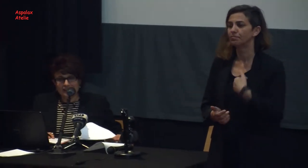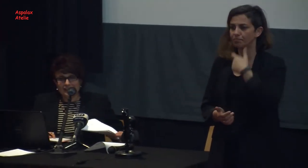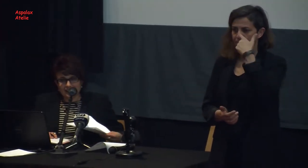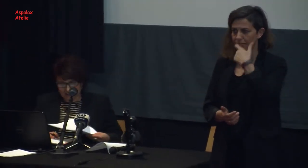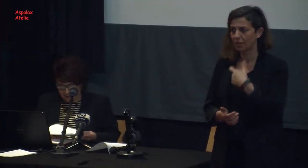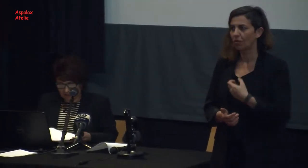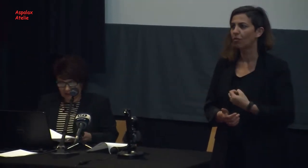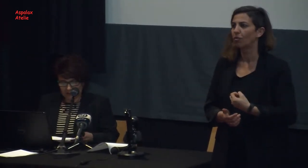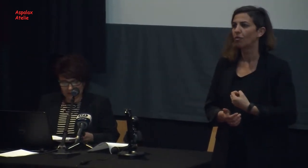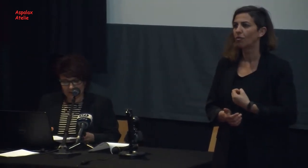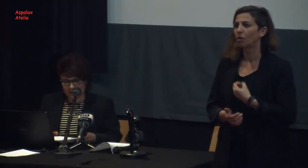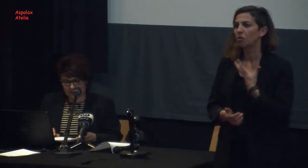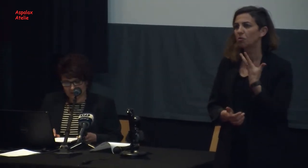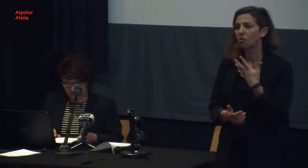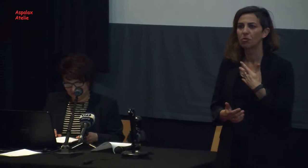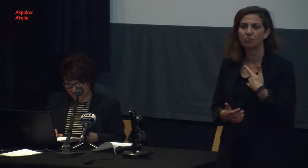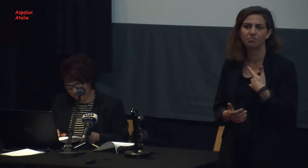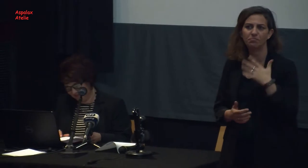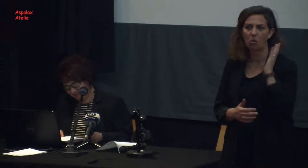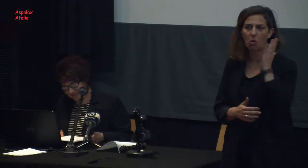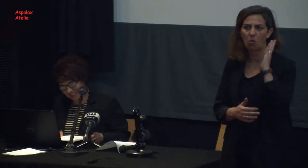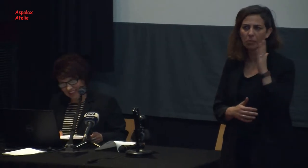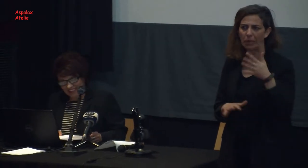αισθάνομαι πολύ λίγα αυτά που θα πω εγώ.